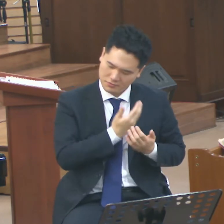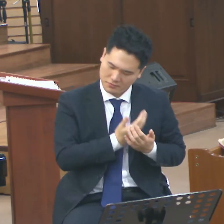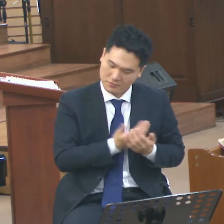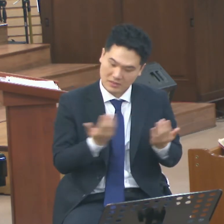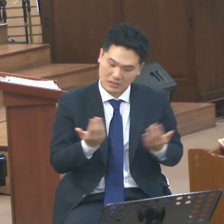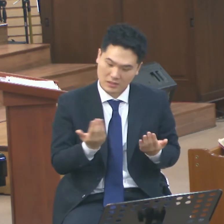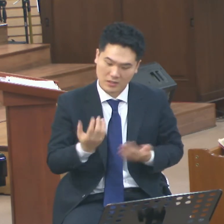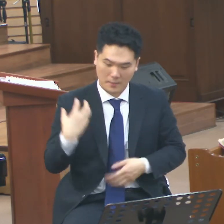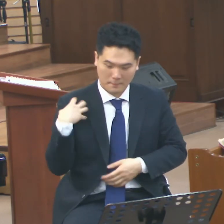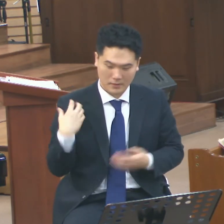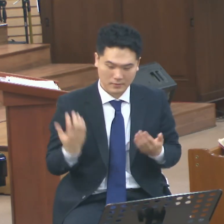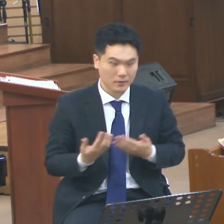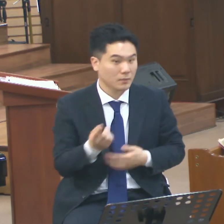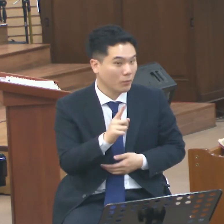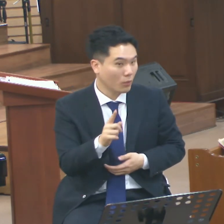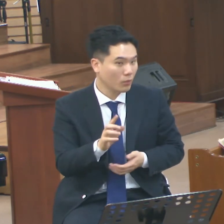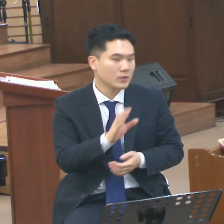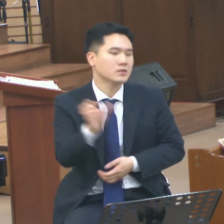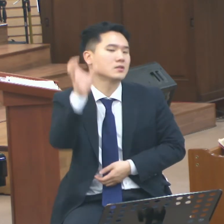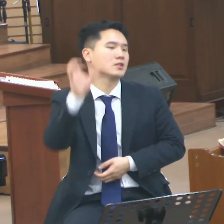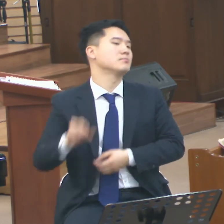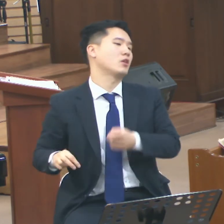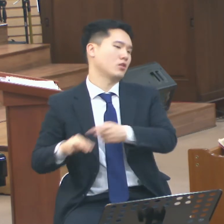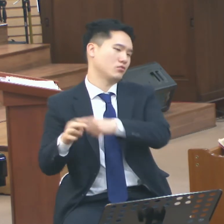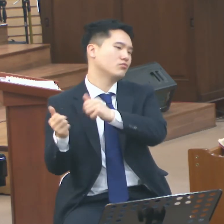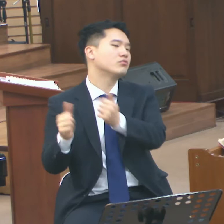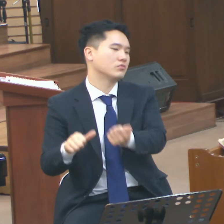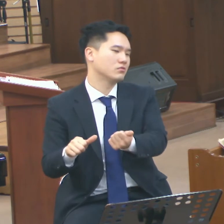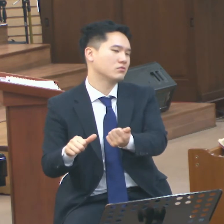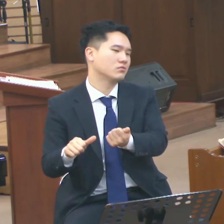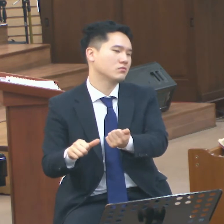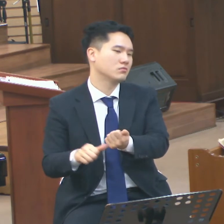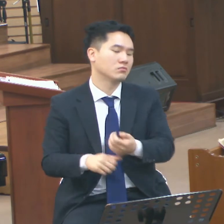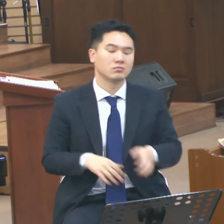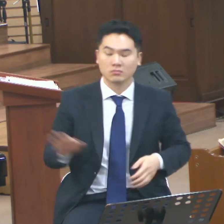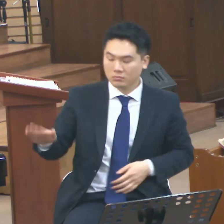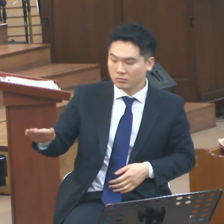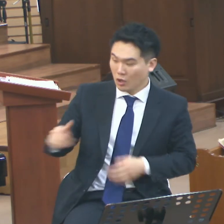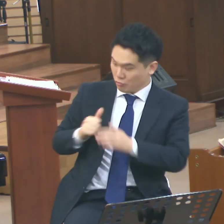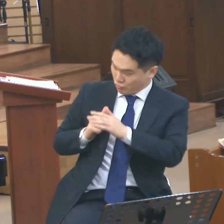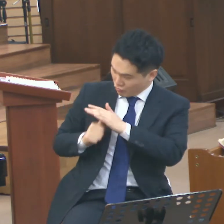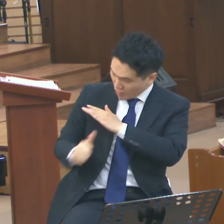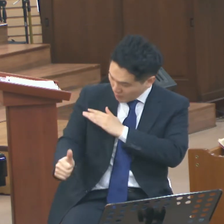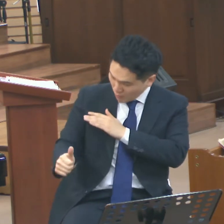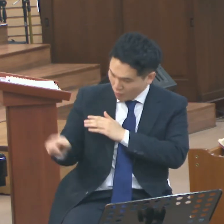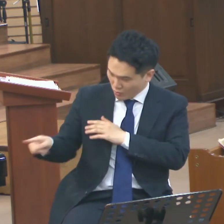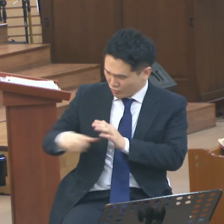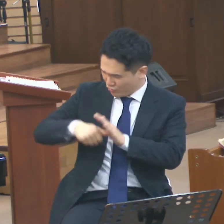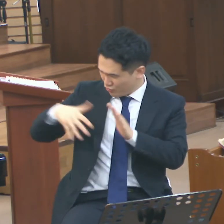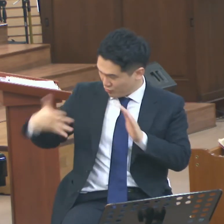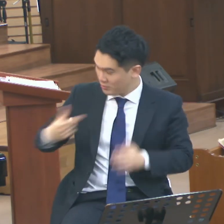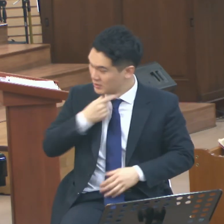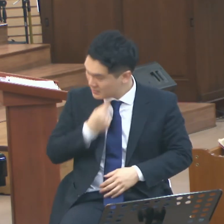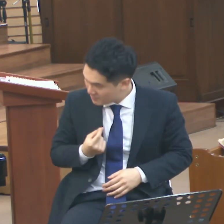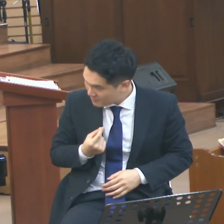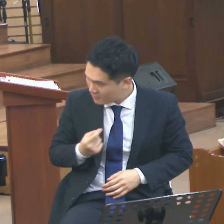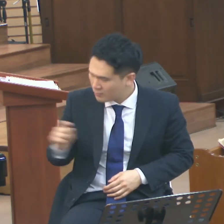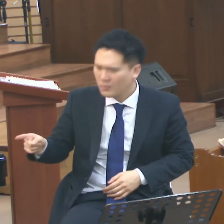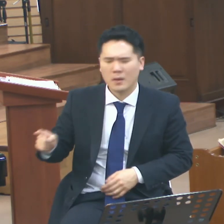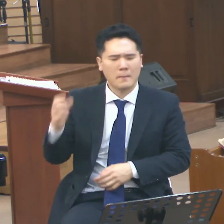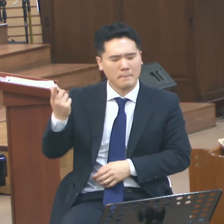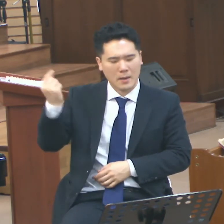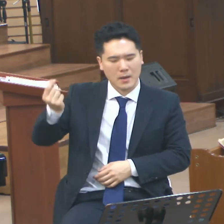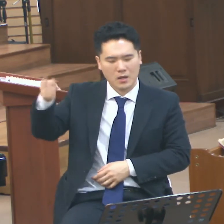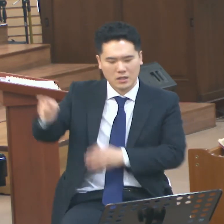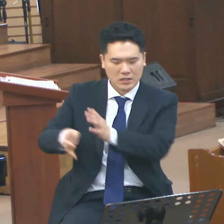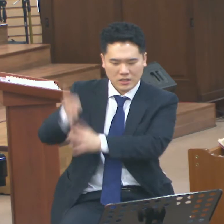올라간다고 했을 때 동생들은 유명하게 되려면 빨리 올라가 보세요 했지만 예수님이 이번에 예루살렘에 올라갔을 것은